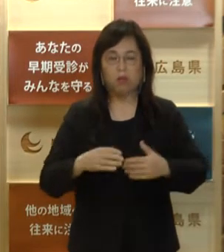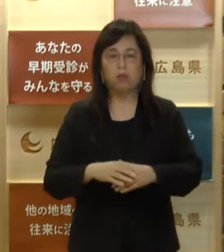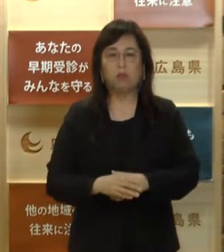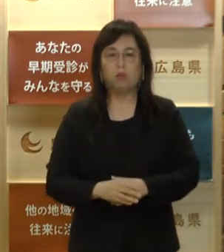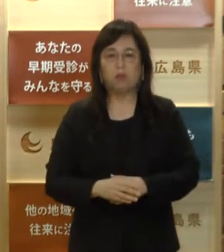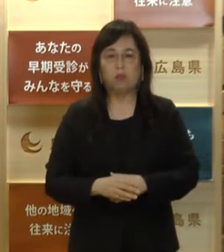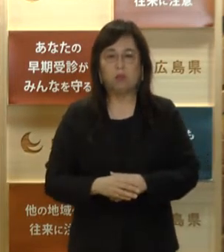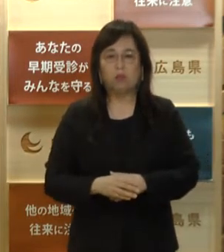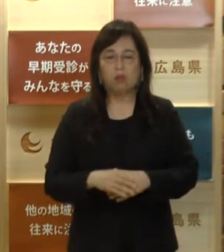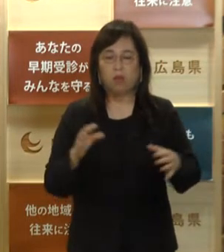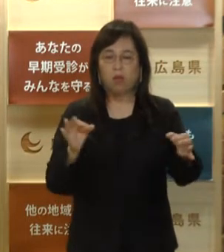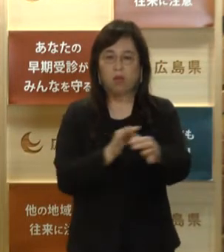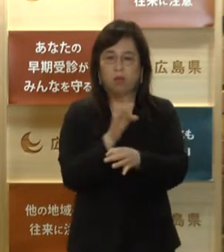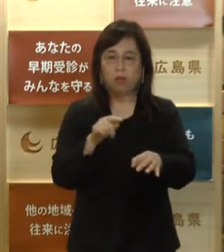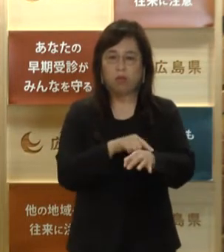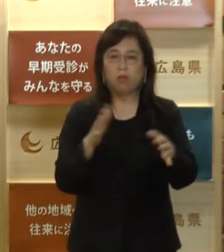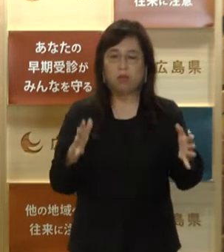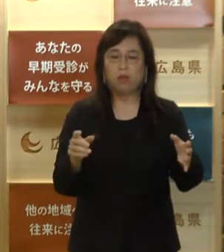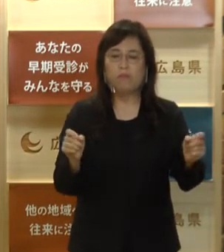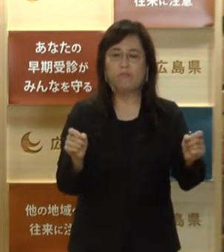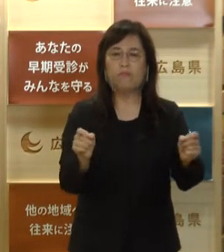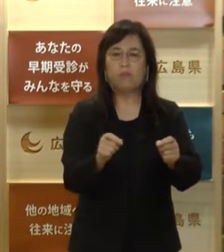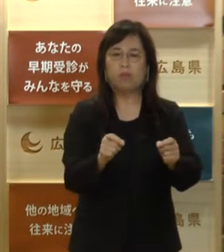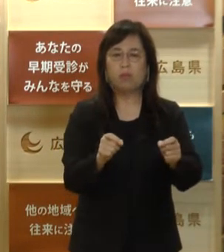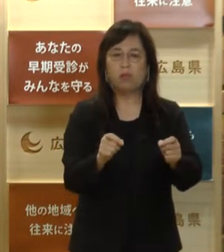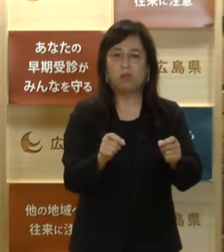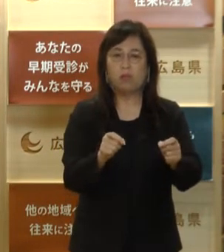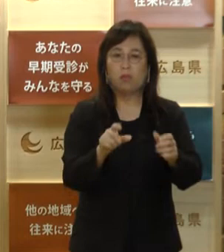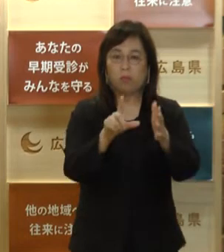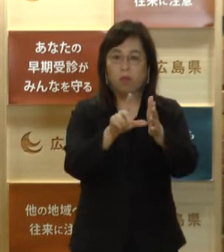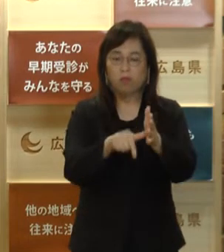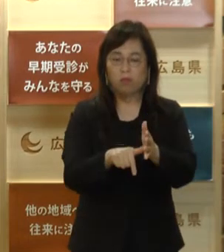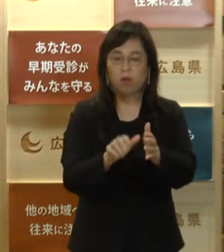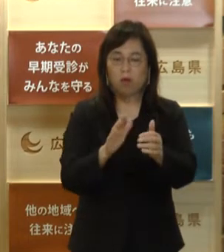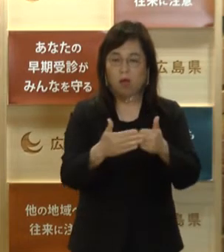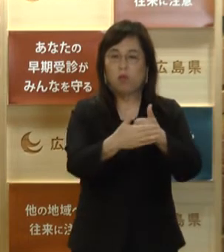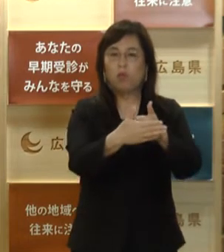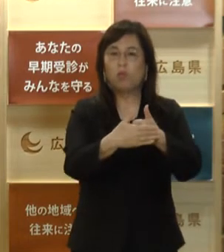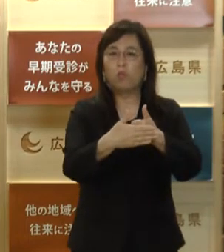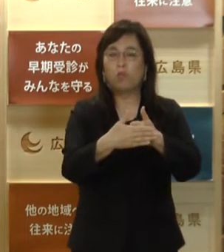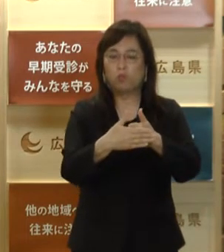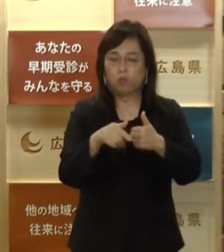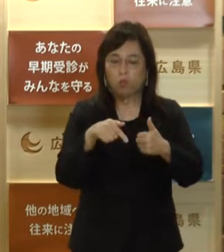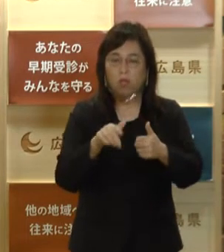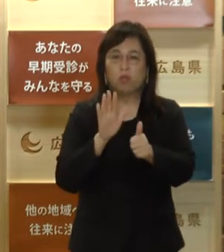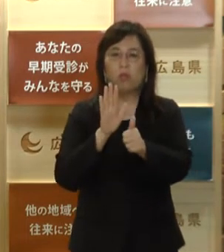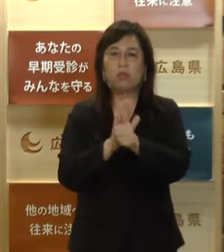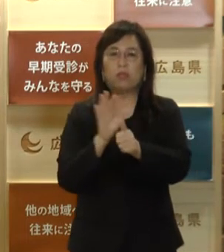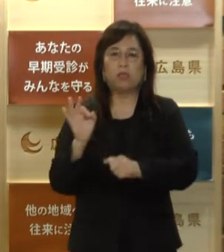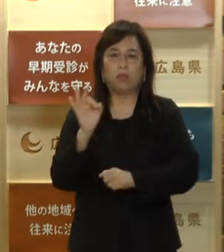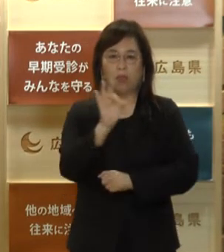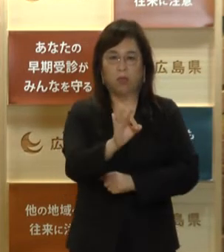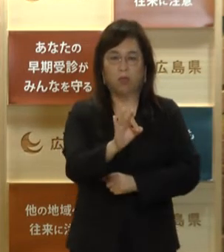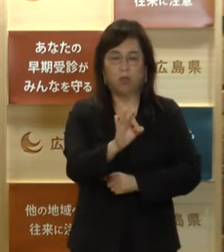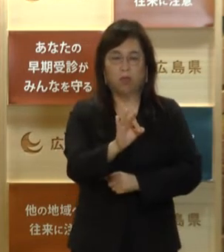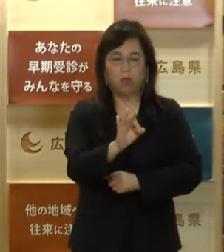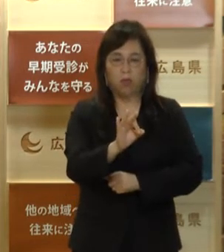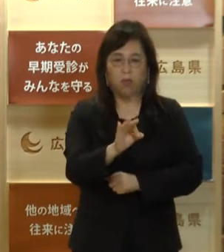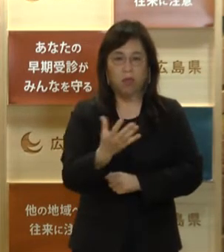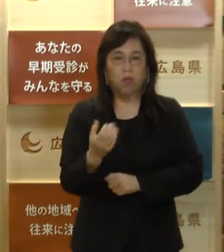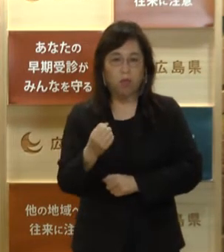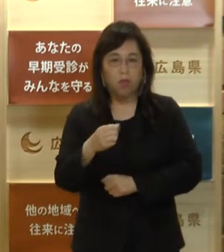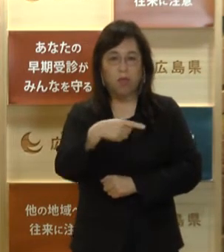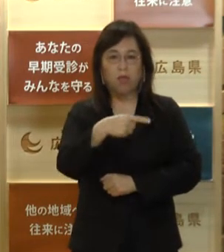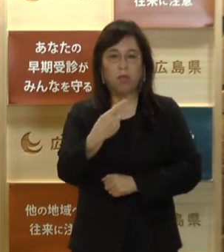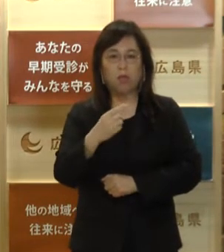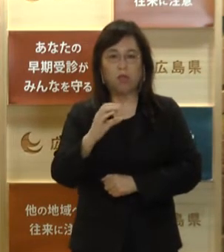時短などを行えばですね、協力支援金ということで、広島県の100億単位の支援がかかります